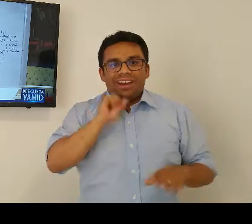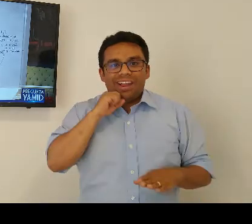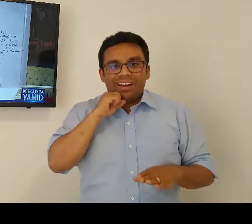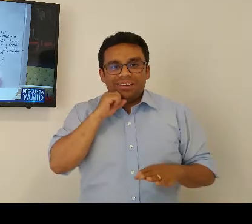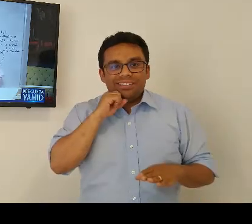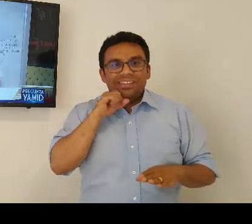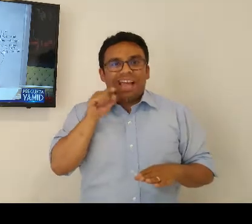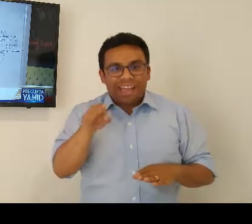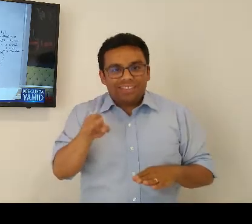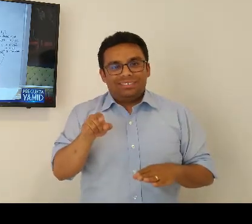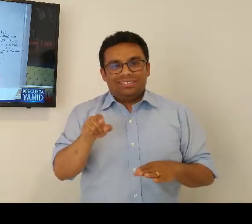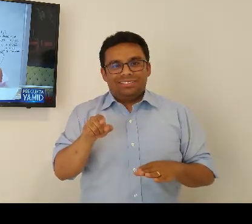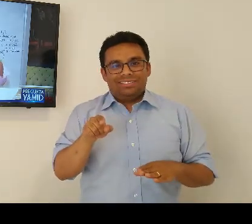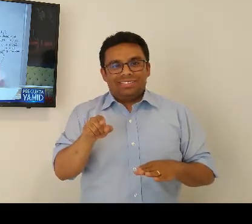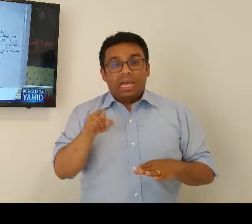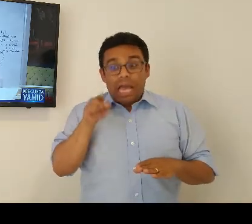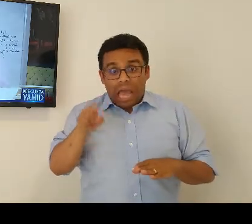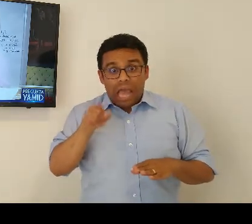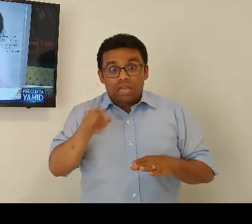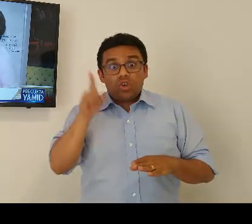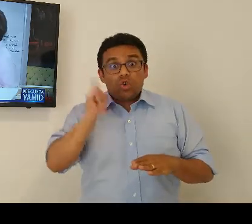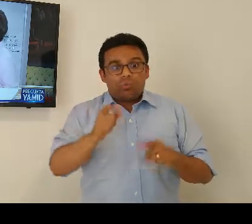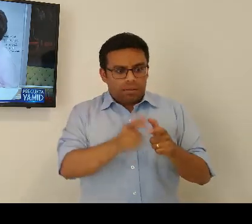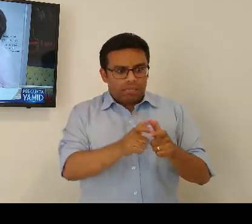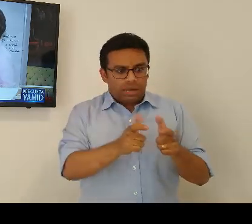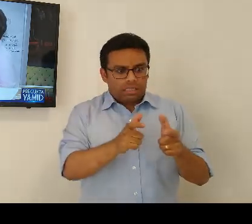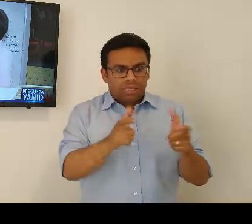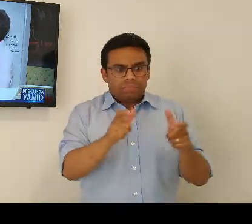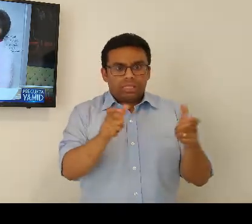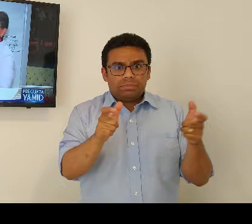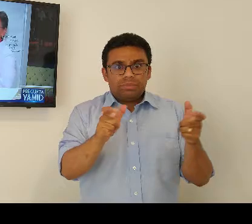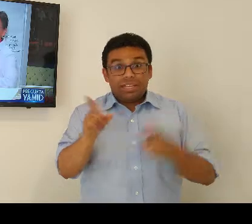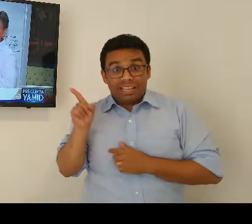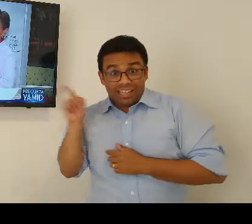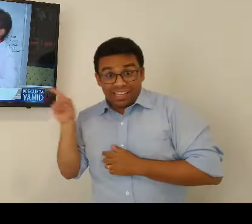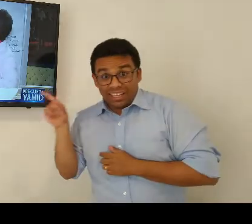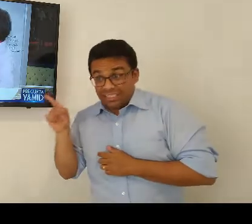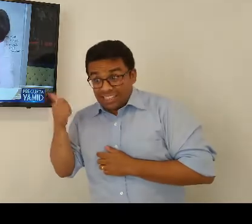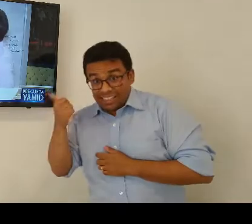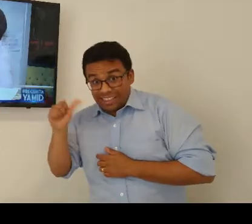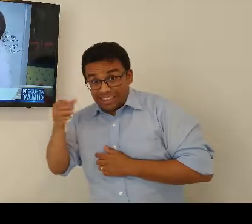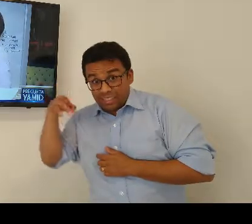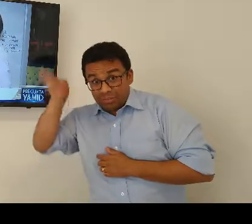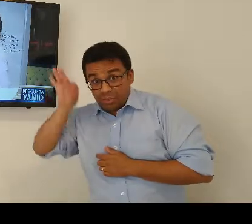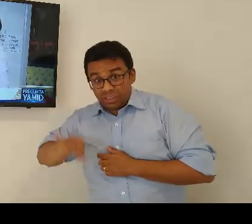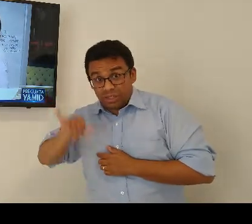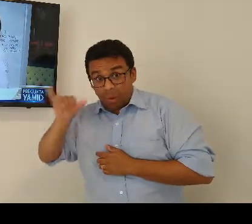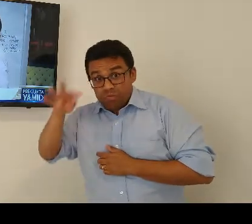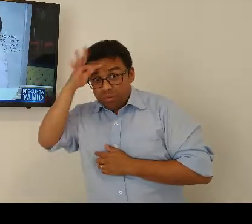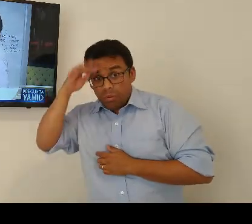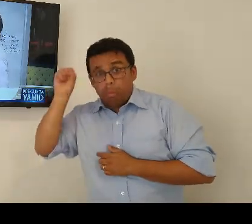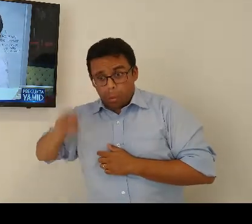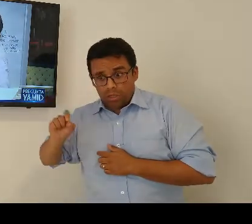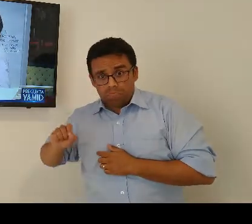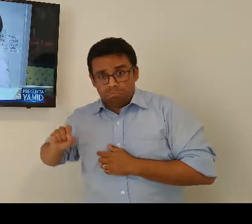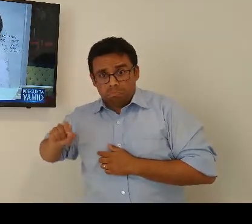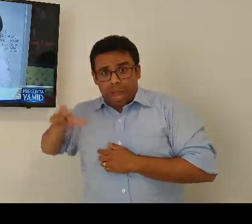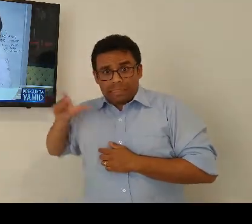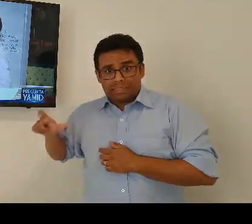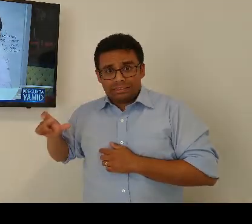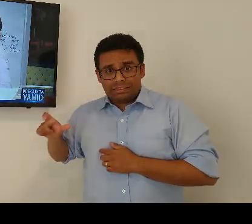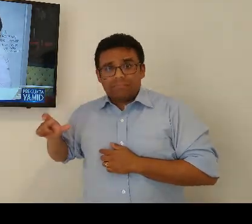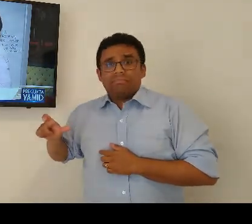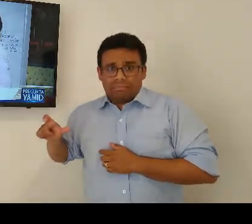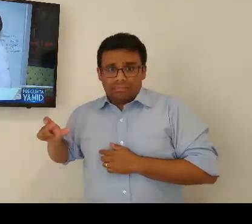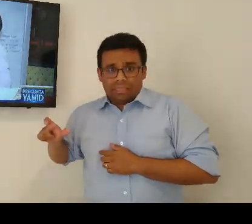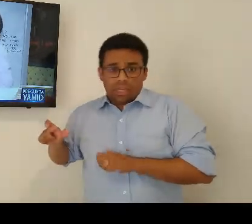que pasar al escenario porque cada vez tenemos más contagio. Este numerito de 10% de hospitalizados se nos puede subir y este